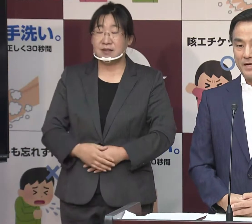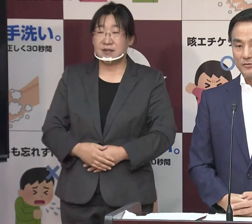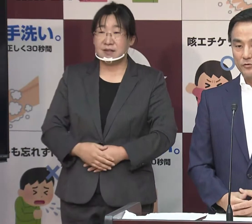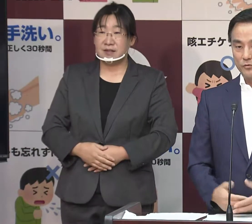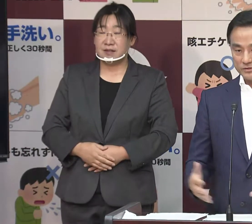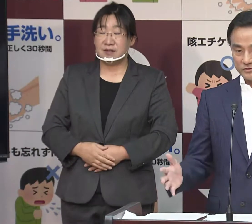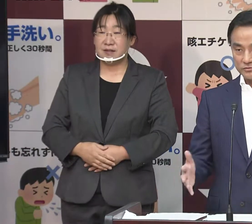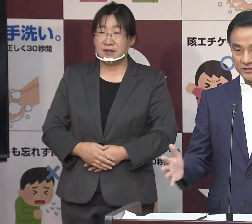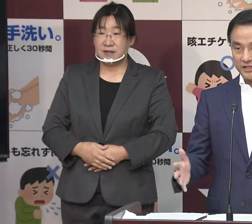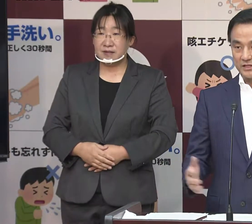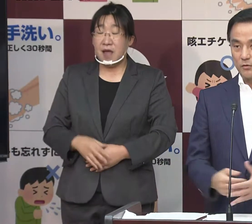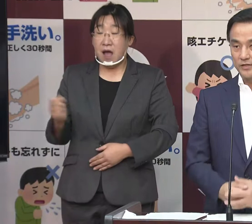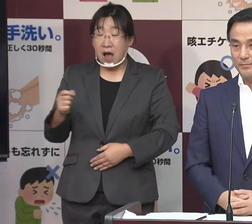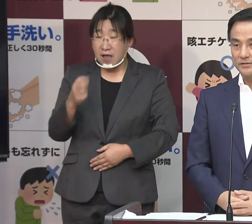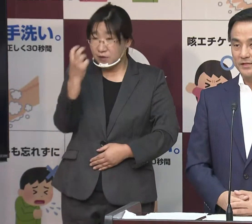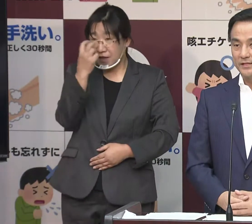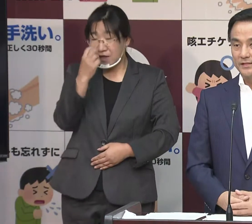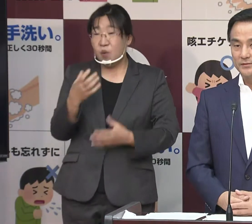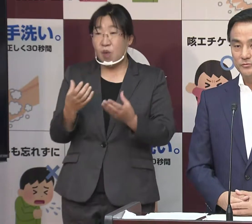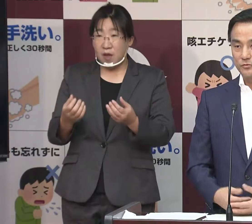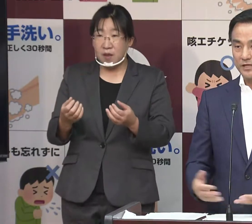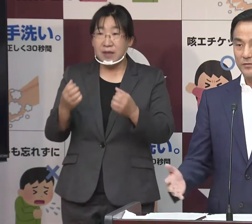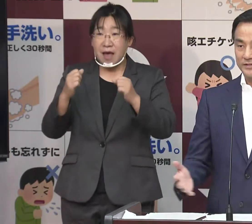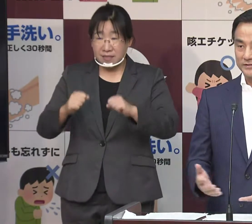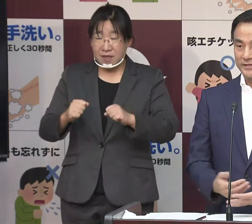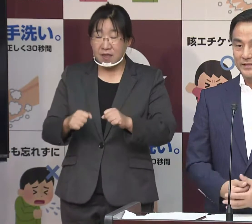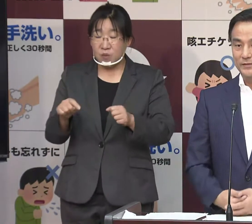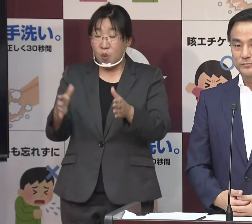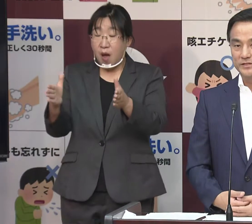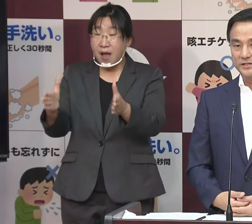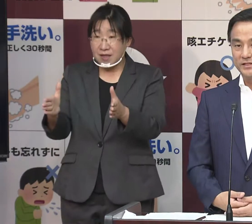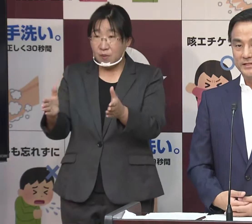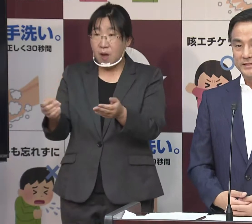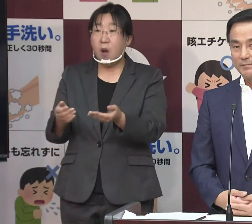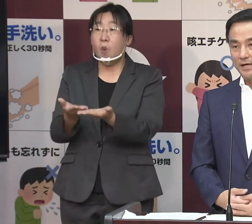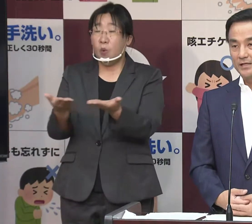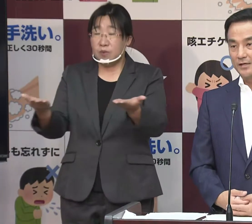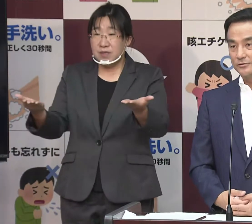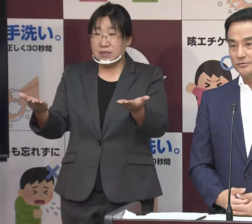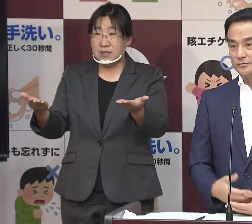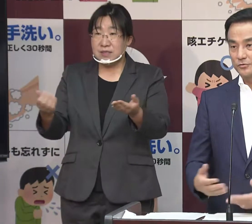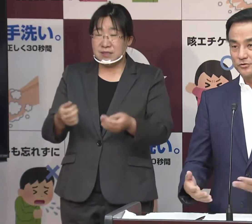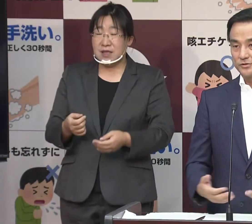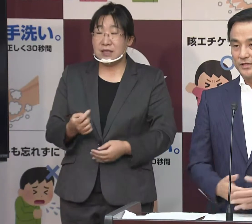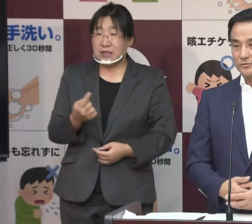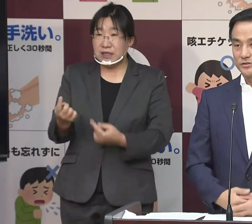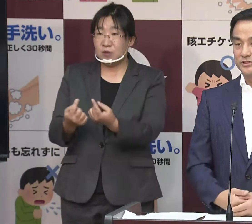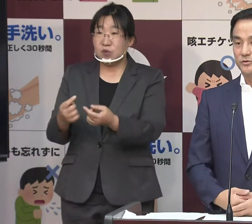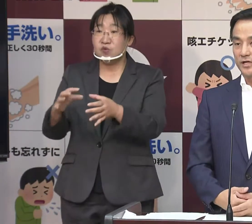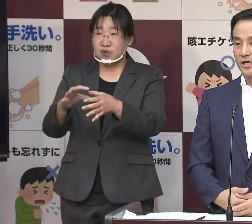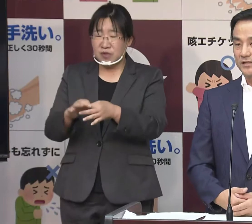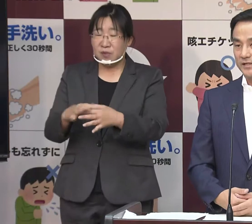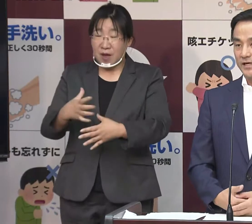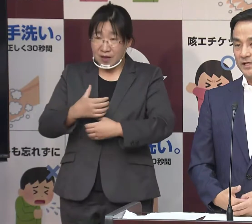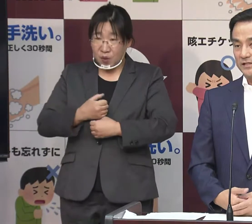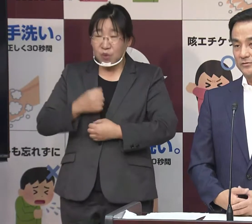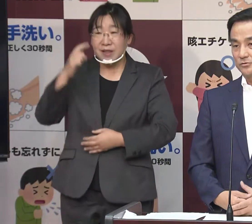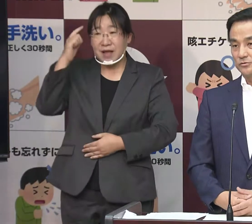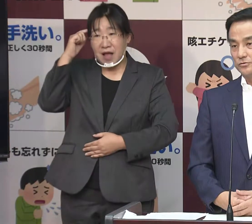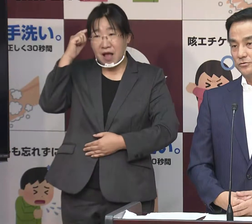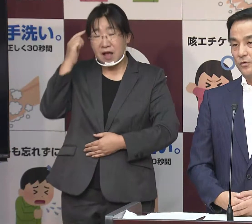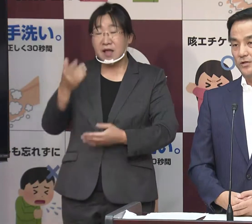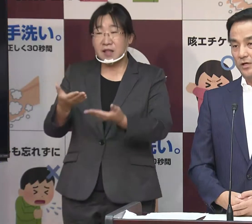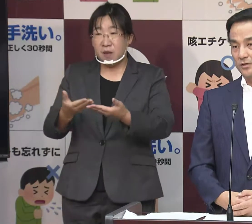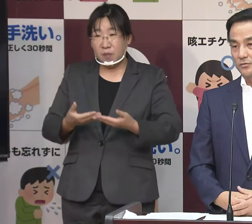ただ、まあ、迅速に検査を行いますが、その間はですねお店に、まあ、行かれることについては少し慎重に考えていただ